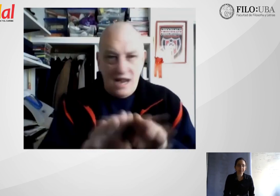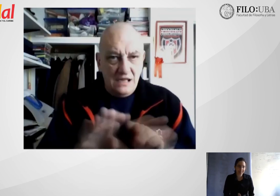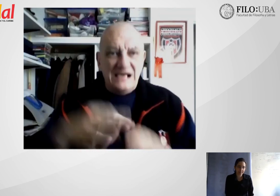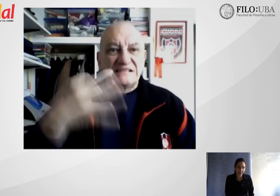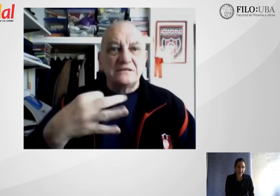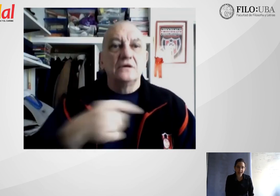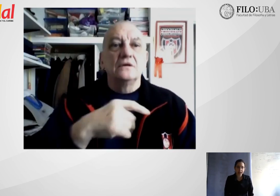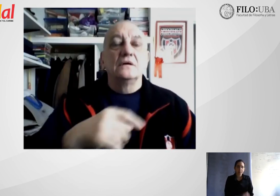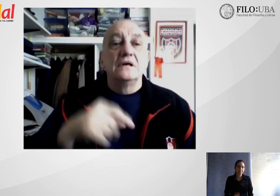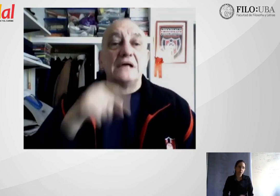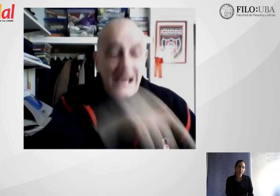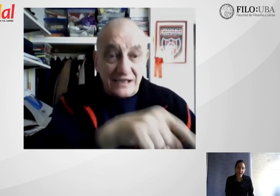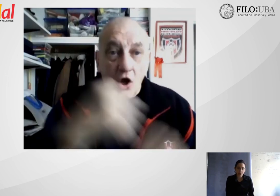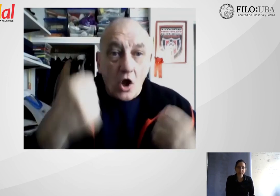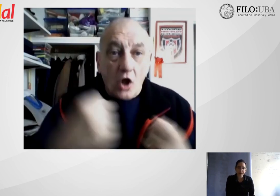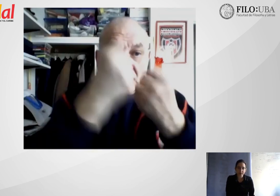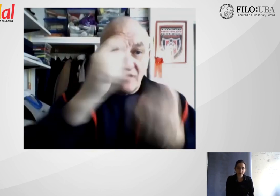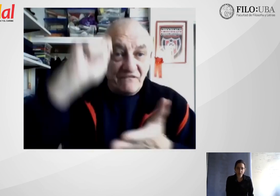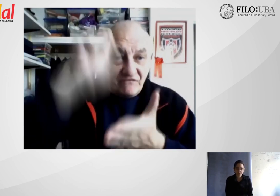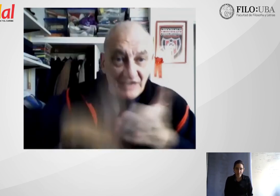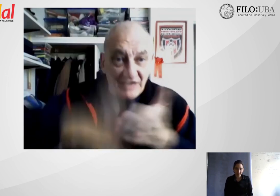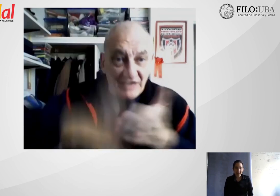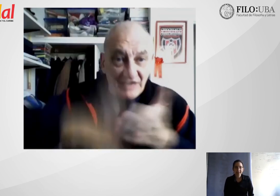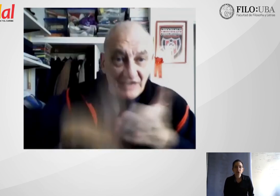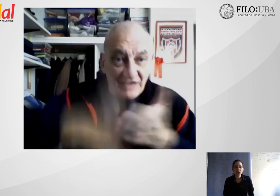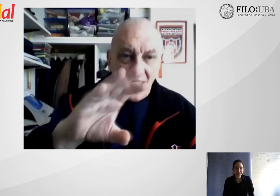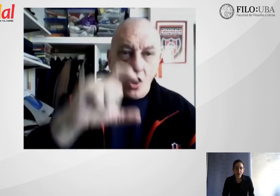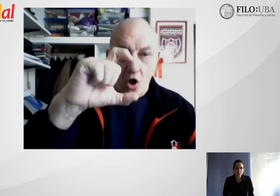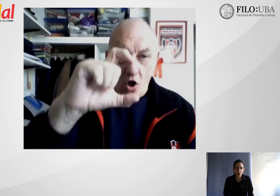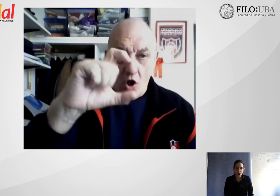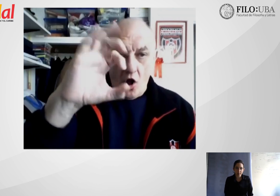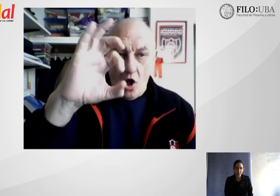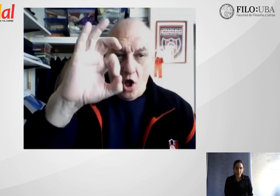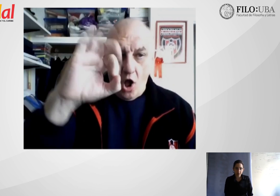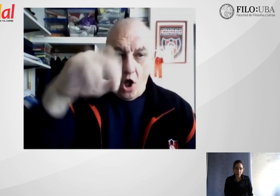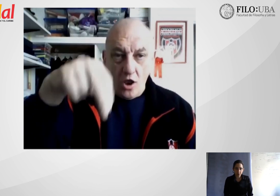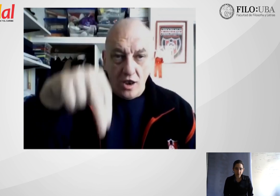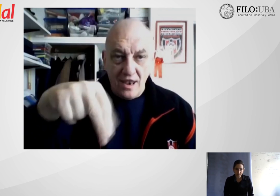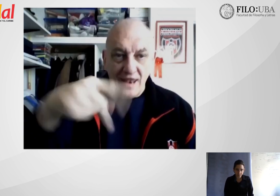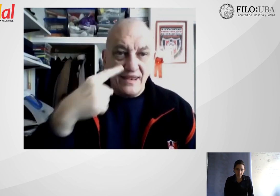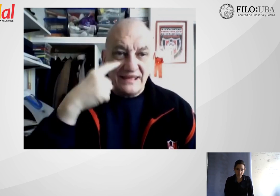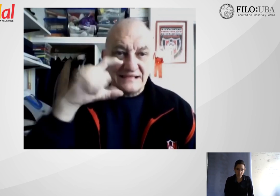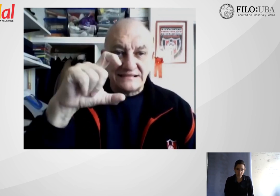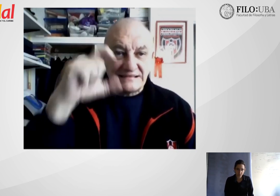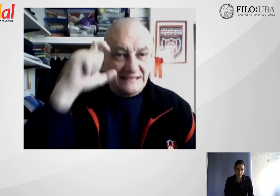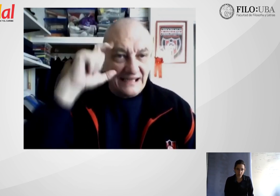tela específica como la de los médicos. Esto ya está como aprobado